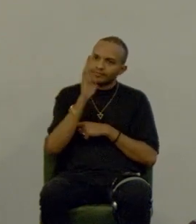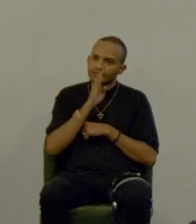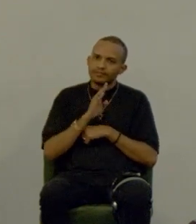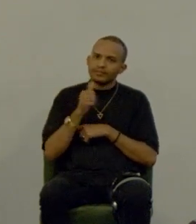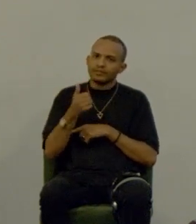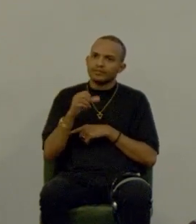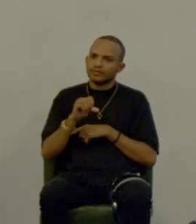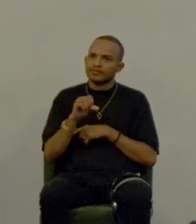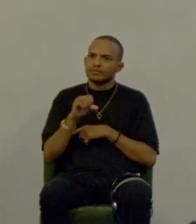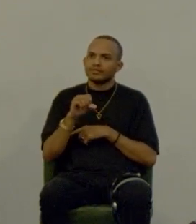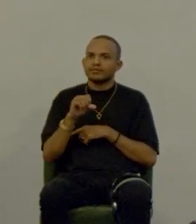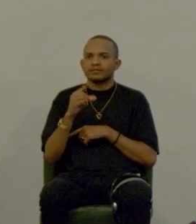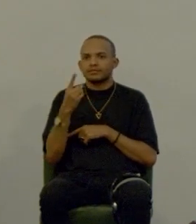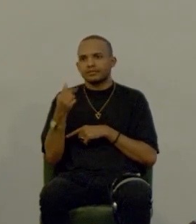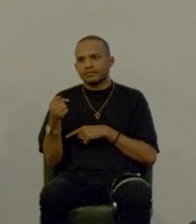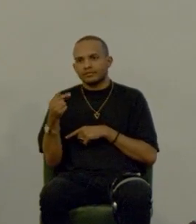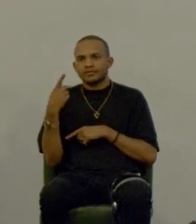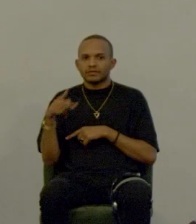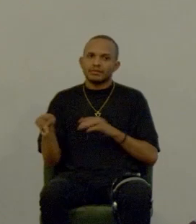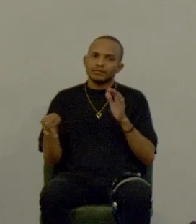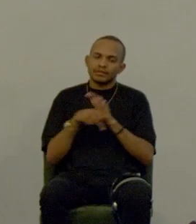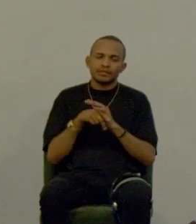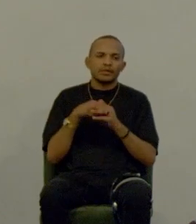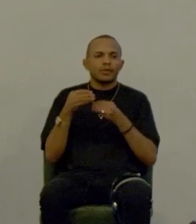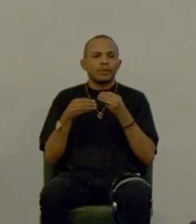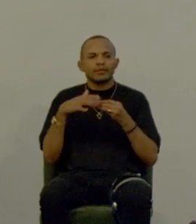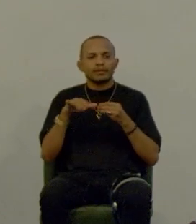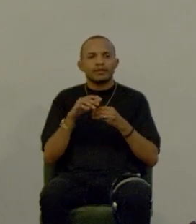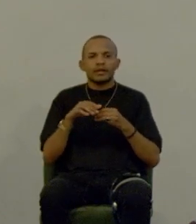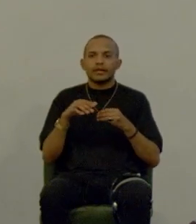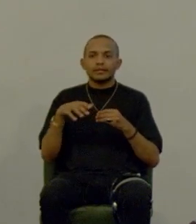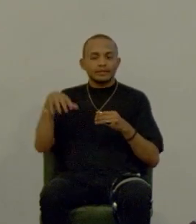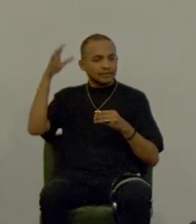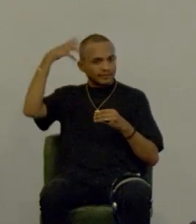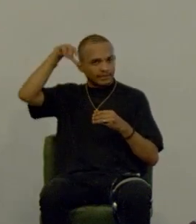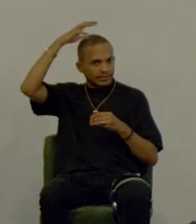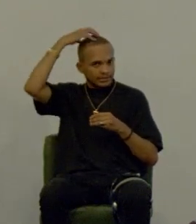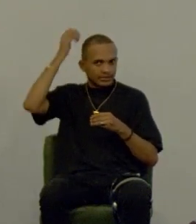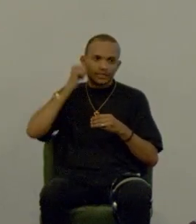Brasil, em 1817, como parte do enxoval, digamos assim, da Imperatriz Leopoldina no seu casamento com Dom